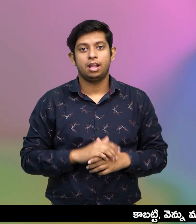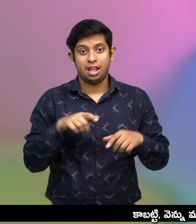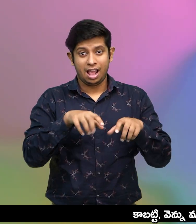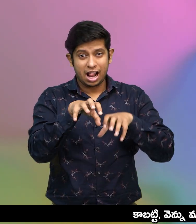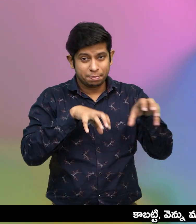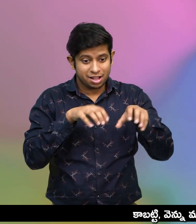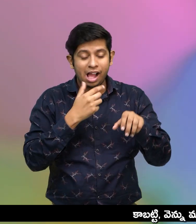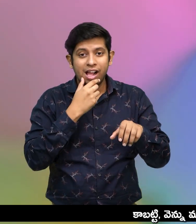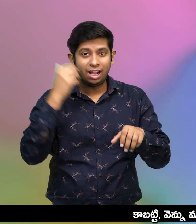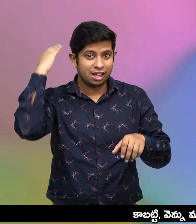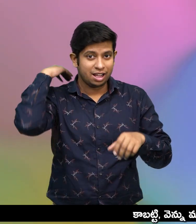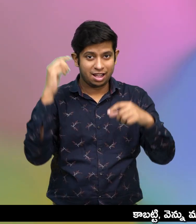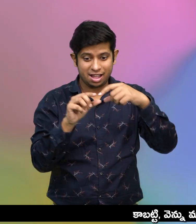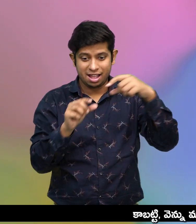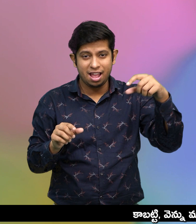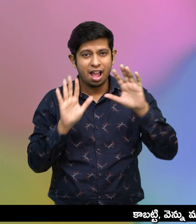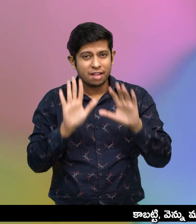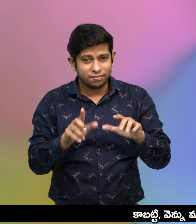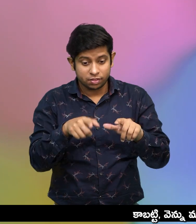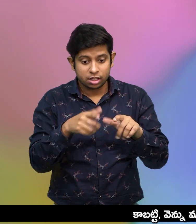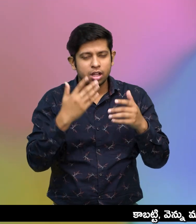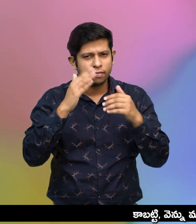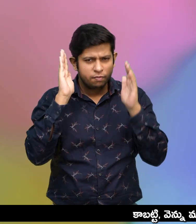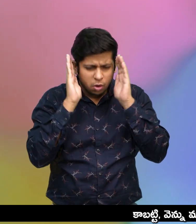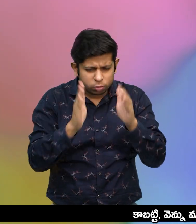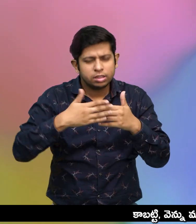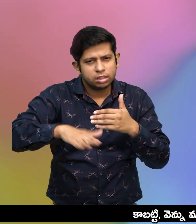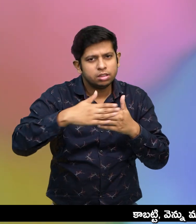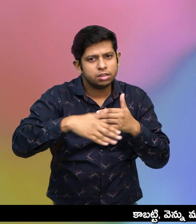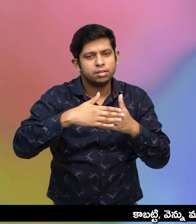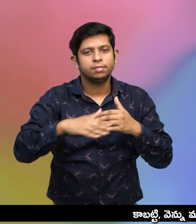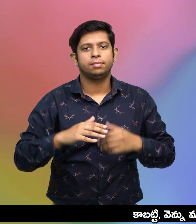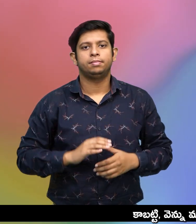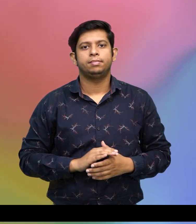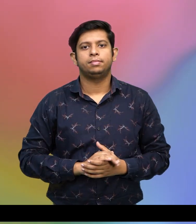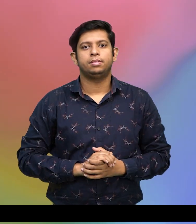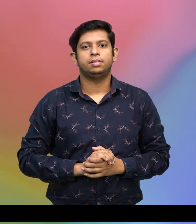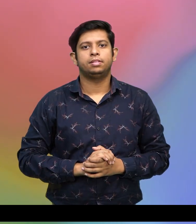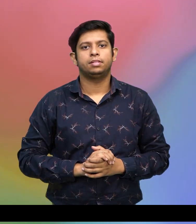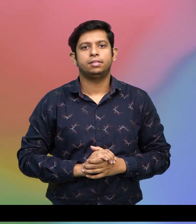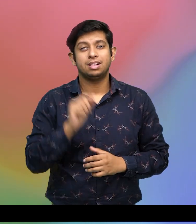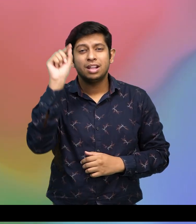కాబట్టి వెన్నెముక ఉన్న జంతువులపై దృష్టి పెడదాం. దాని లక్షణాలు ఏమిటి?